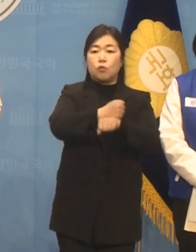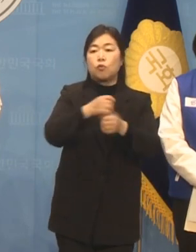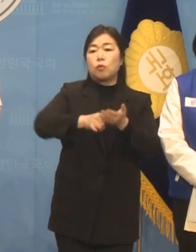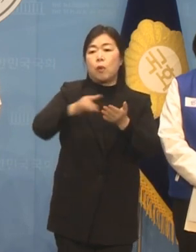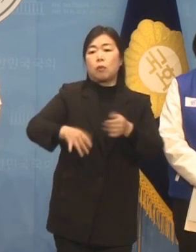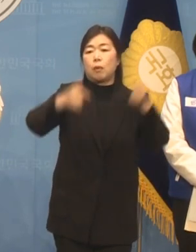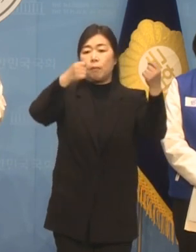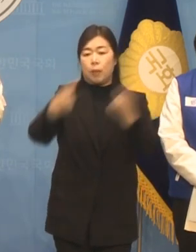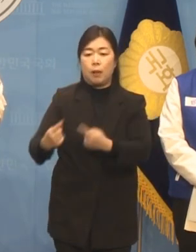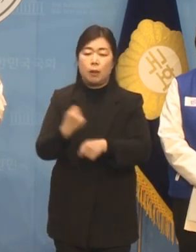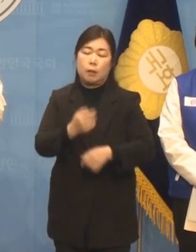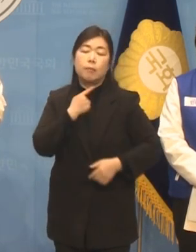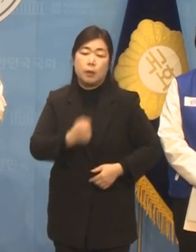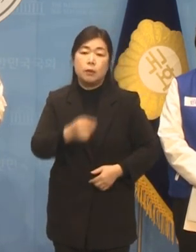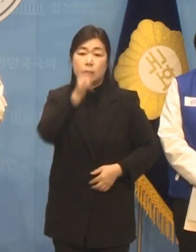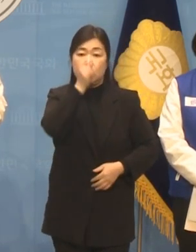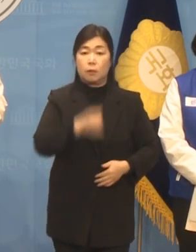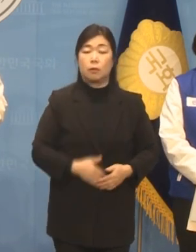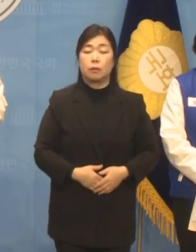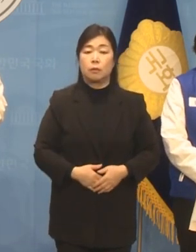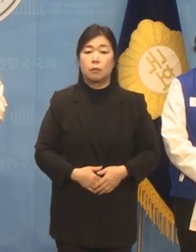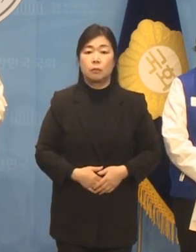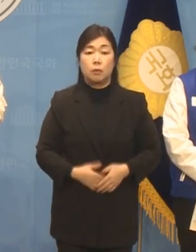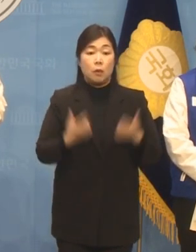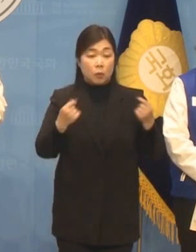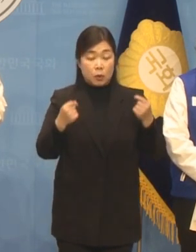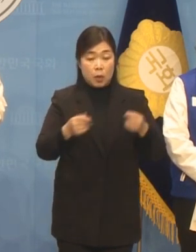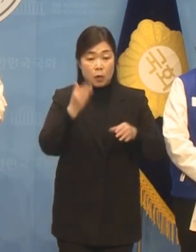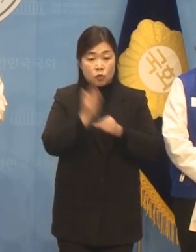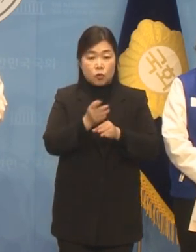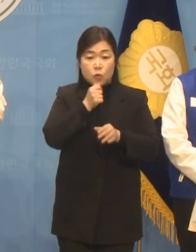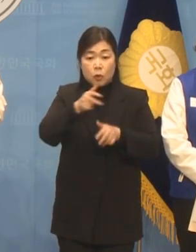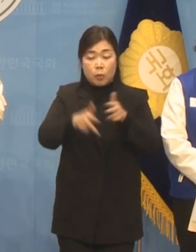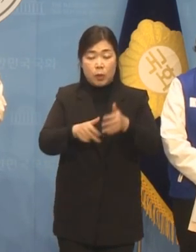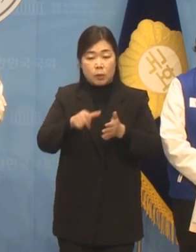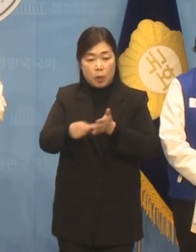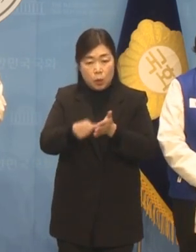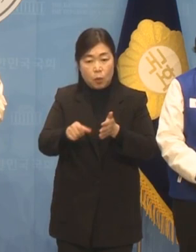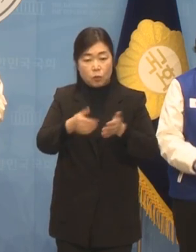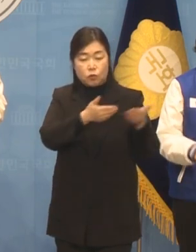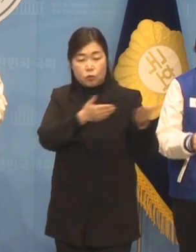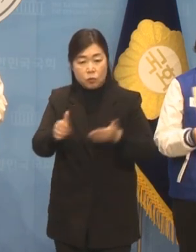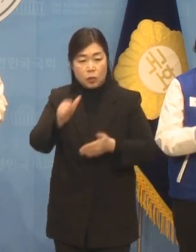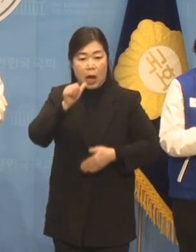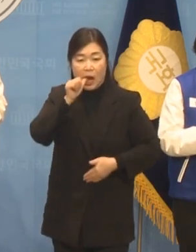부품 장비를 생산하는 중소기업들도 재료를 공급하는 철강 회사나